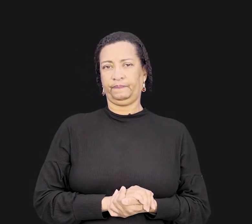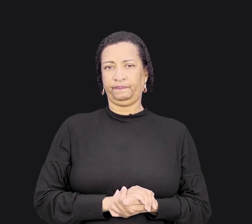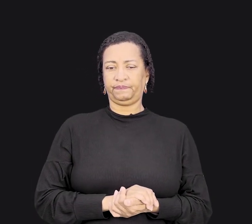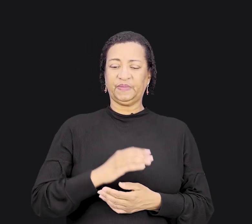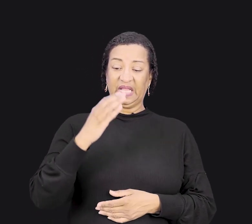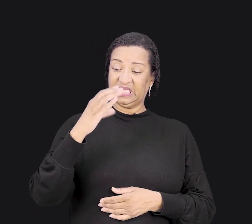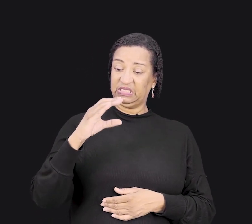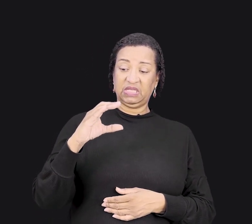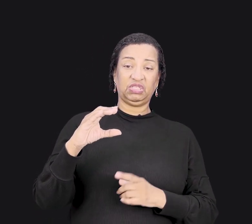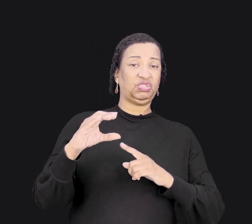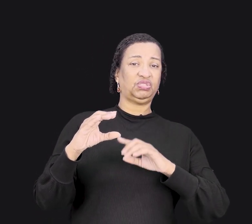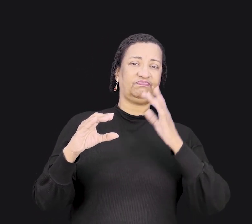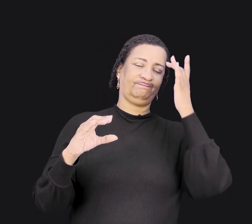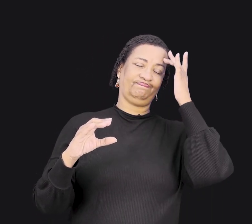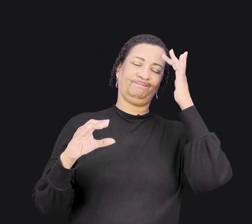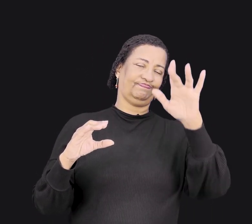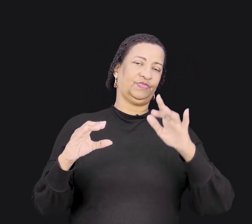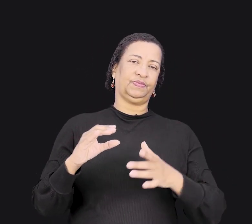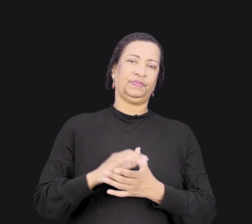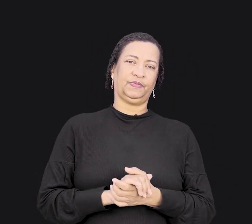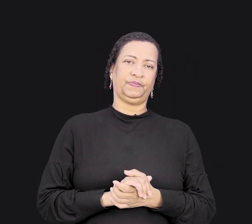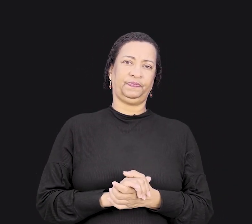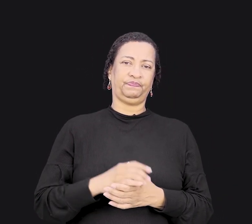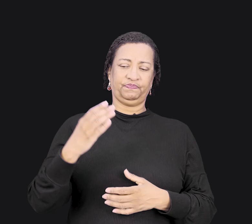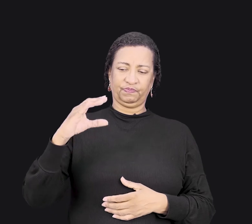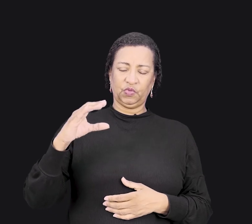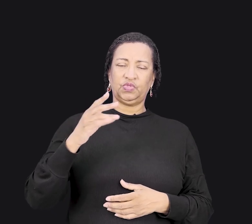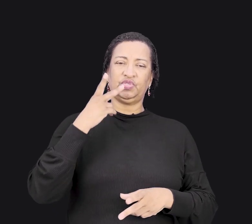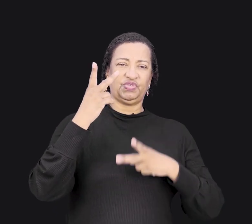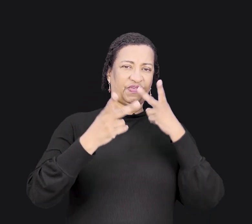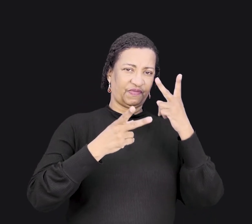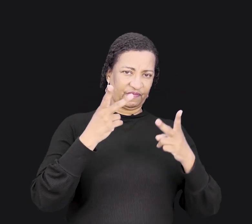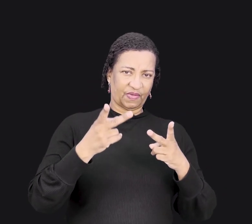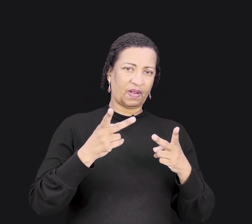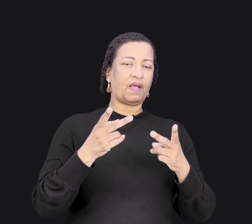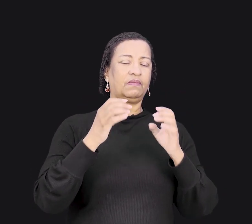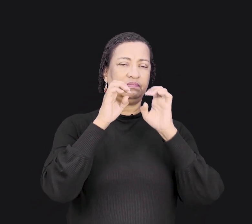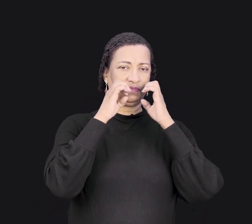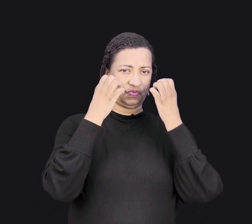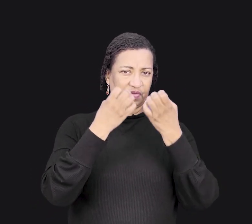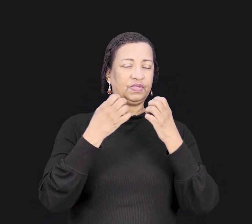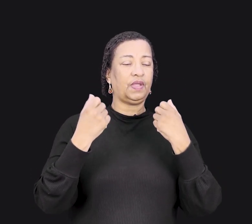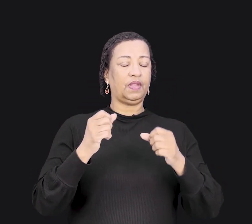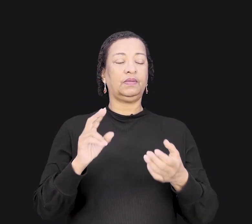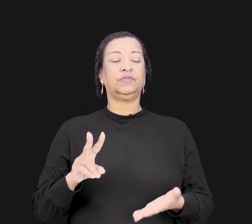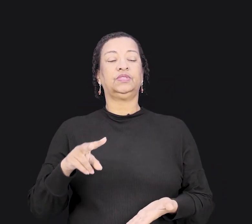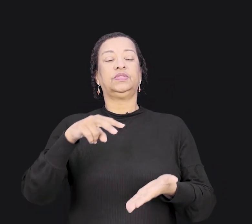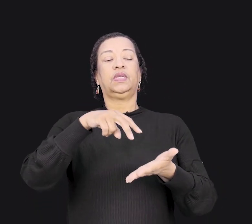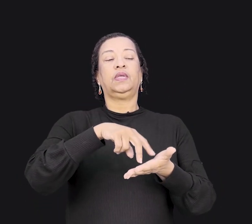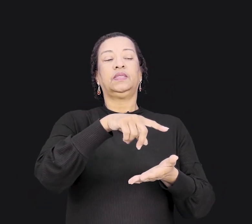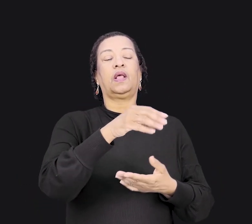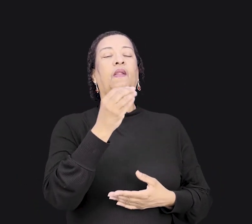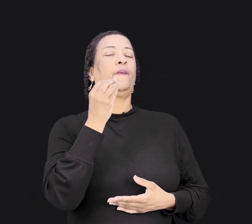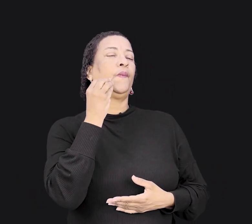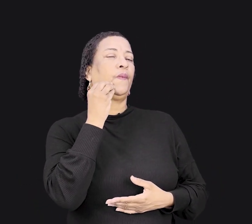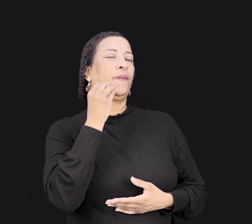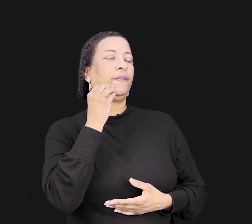cientista poderia saber. Para um cientista dar o seu parecer sobre um evento, ele tem que estar no local do evento, observar o fenômeno e